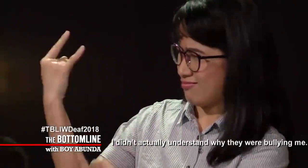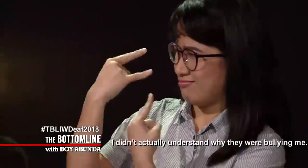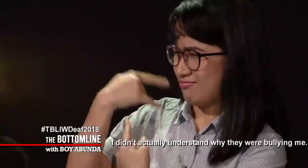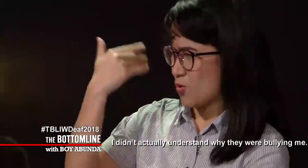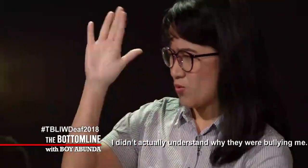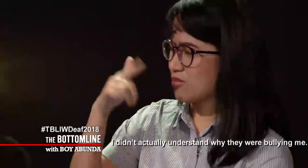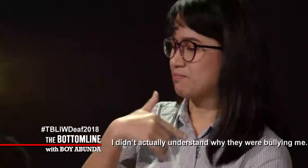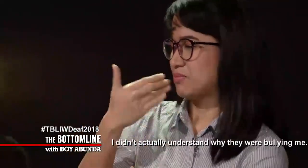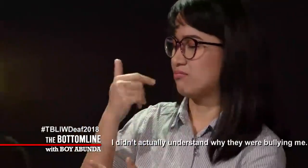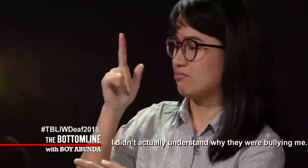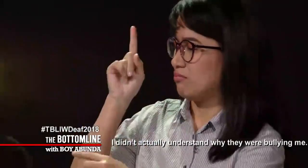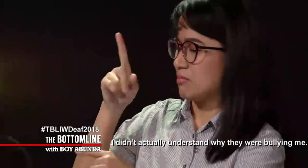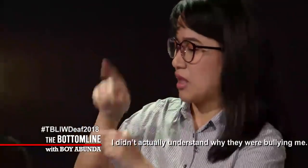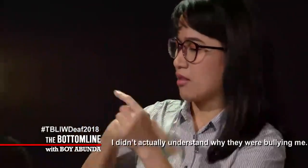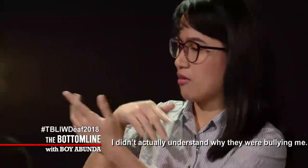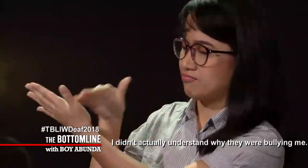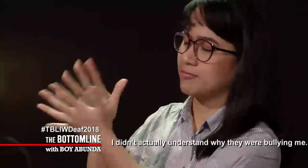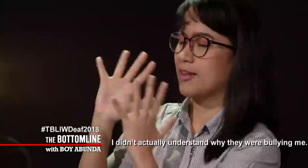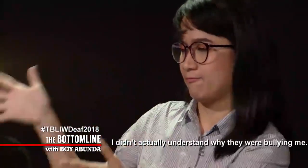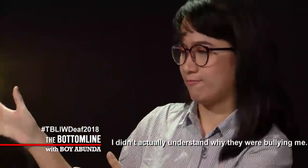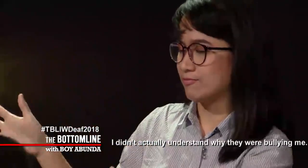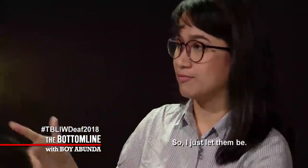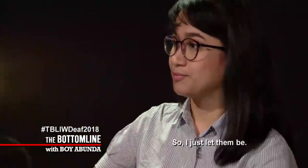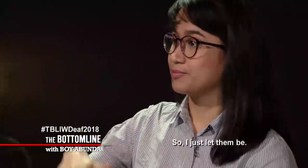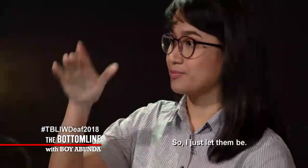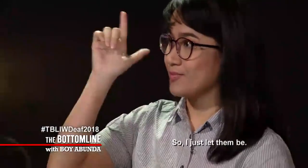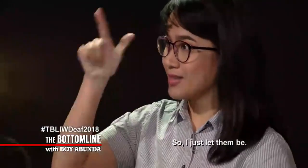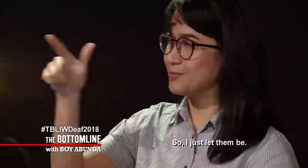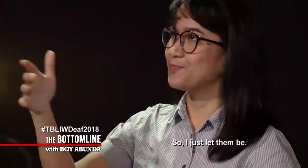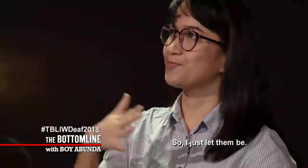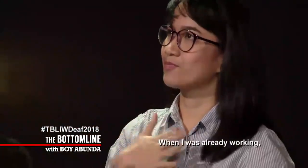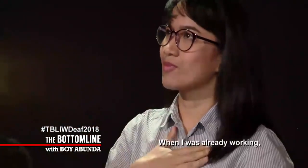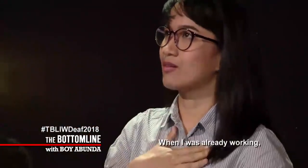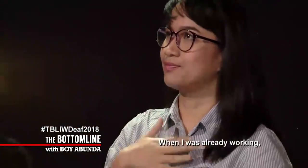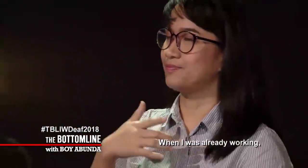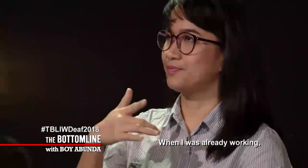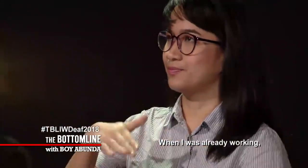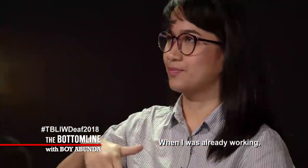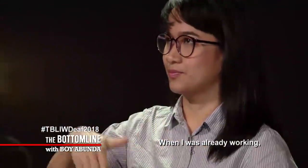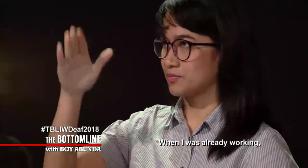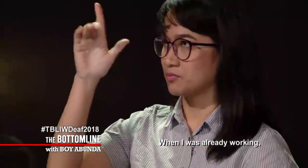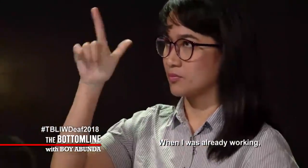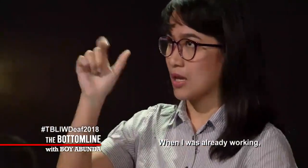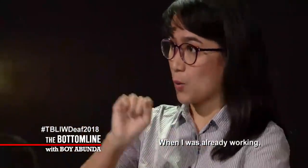Actually, hindi ko naintindihan kung bakit nila ako tinutokso ng gano'n. So, hinayaan ko lang sila. Nung